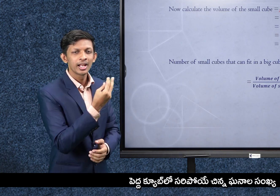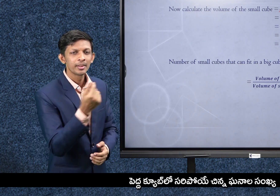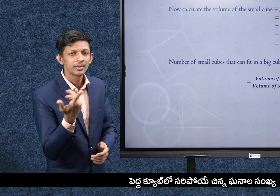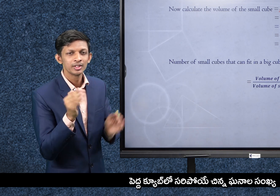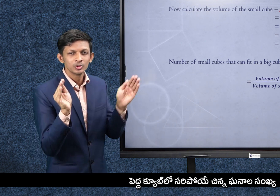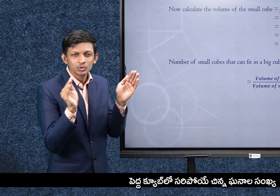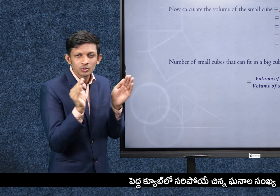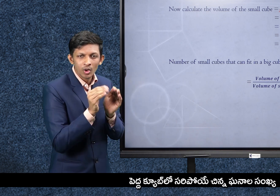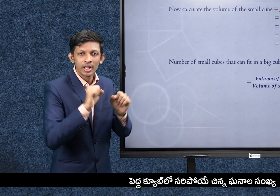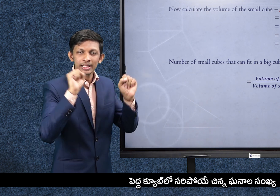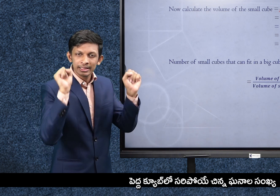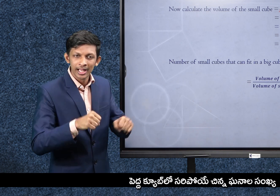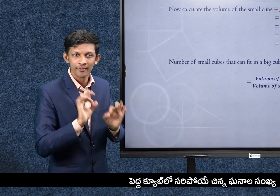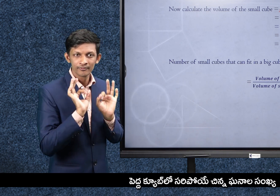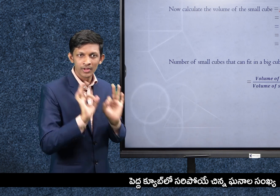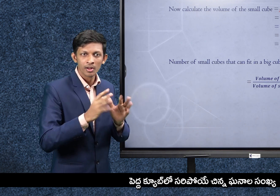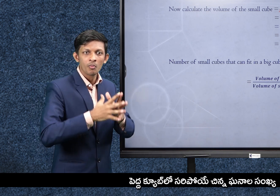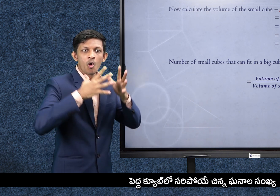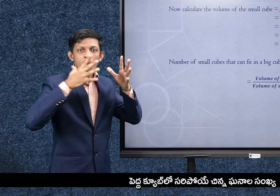పెద్ద క్యూబ్లో సరిపోయే చిన్న ఘనాల సంఖ్య